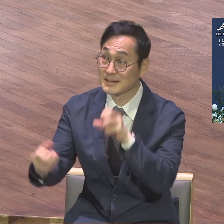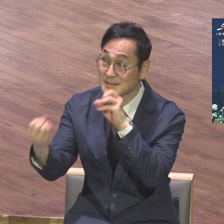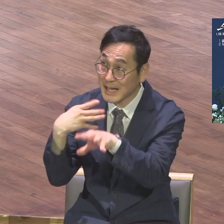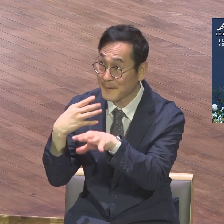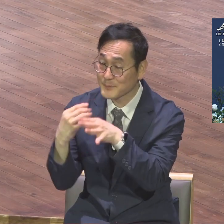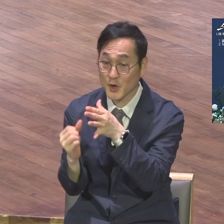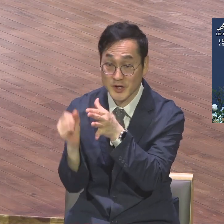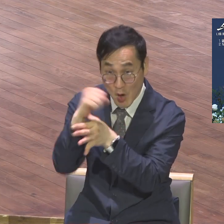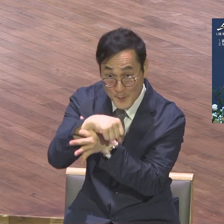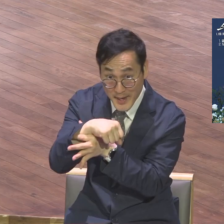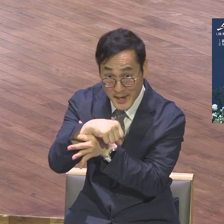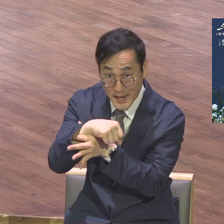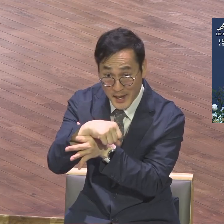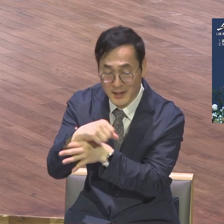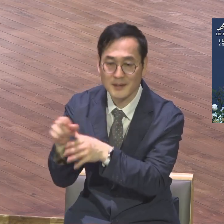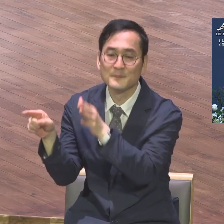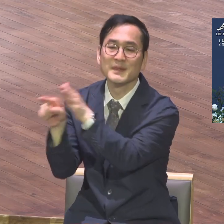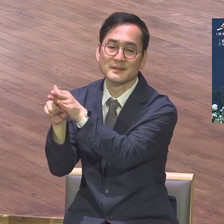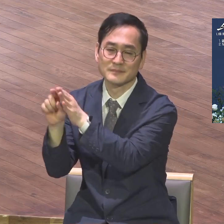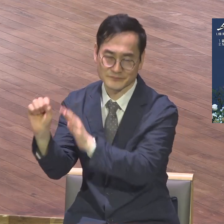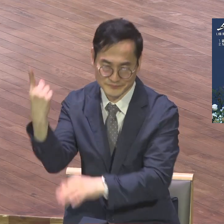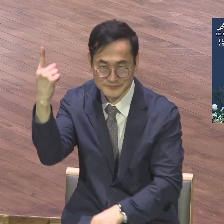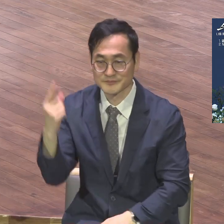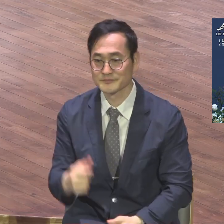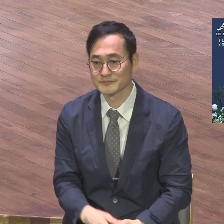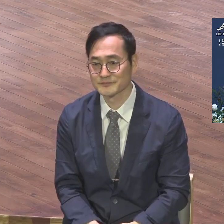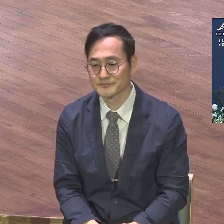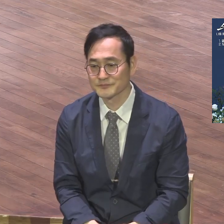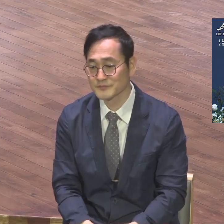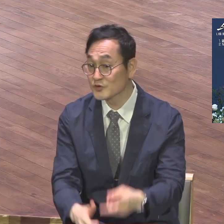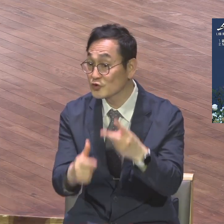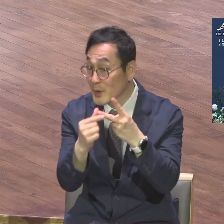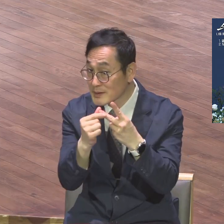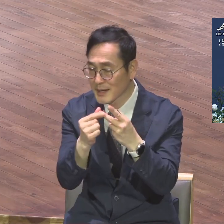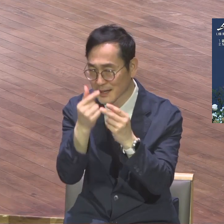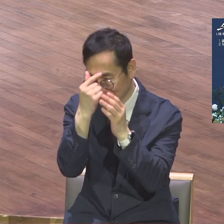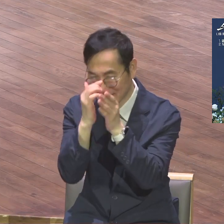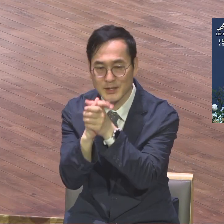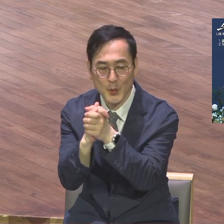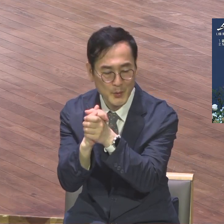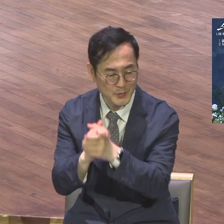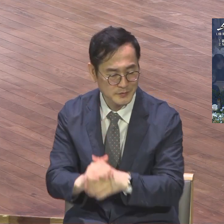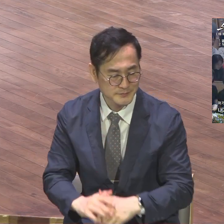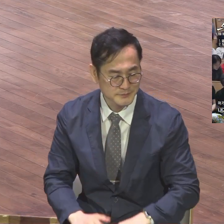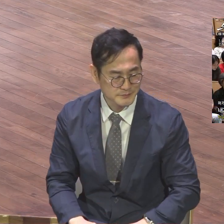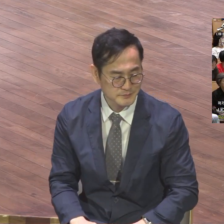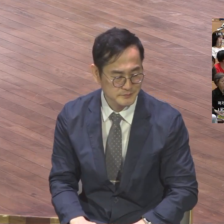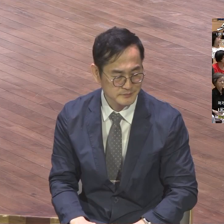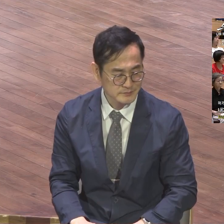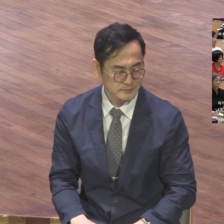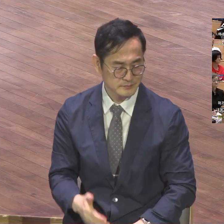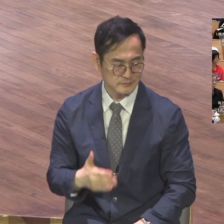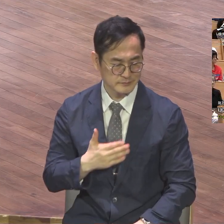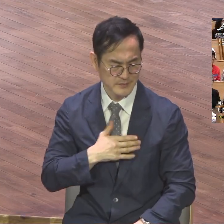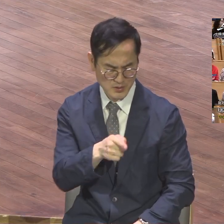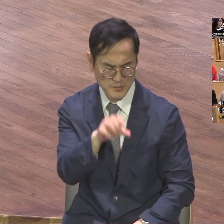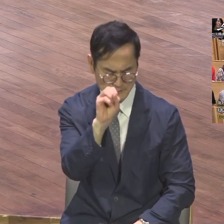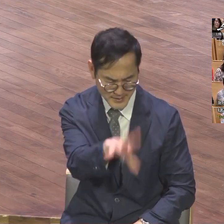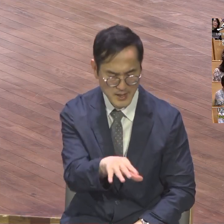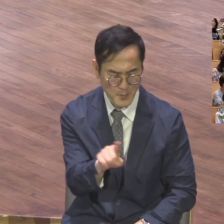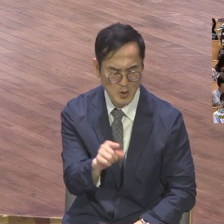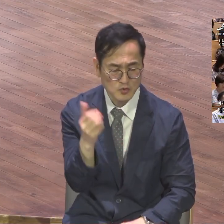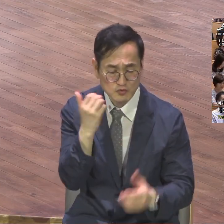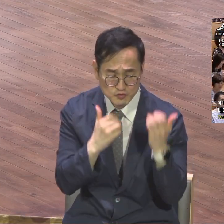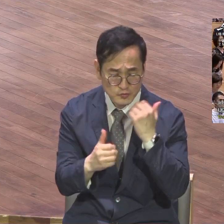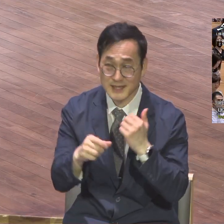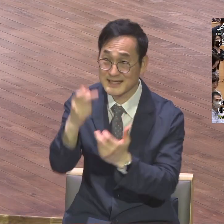믿음이라고. 그 다음으로 믿음의 강구를 강조했어요. 23절입니다. 내가 진실로 너에게 노니 누구든지